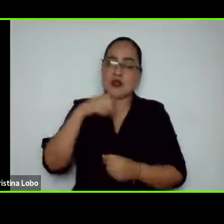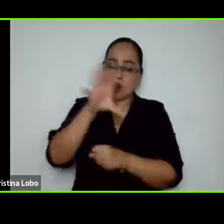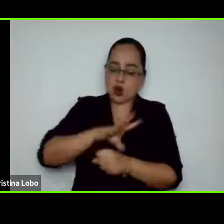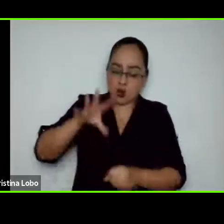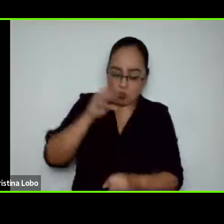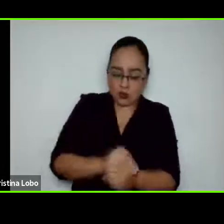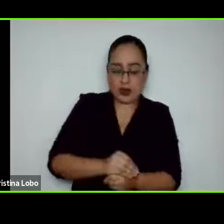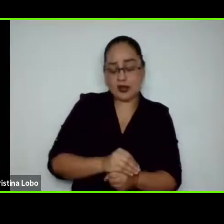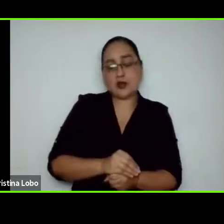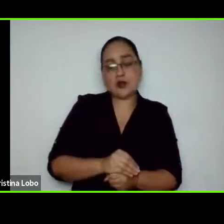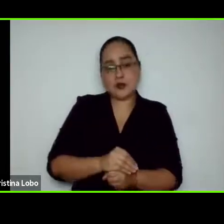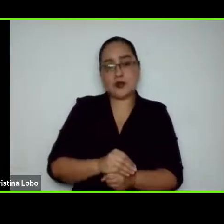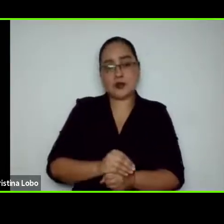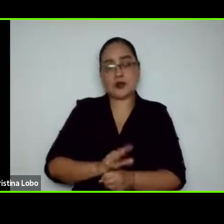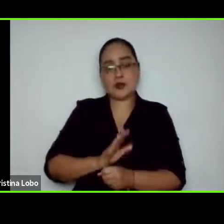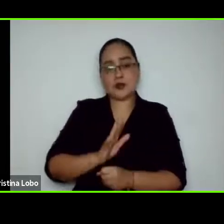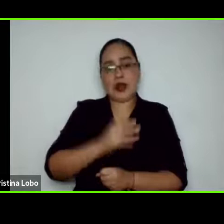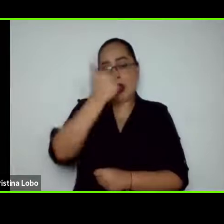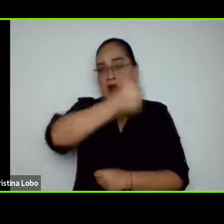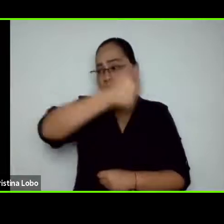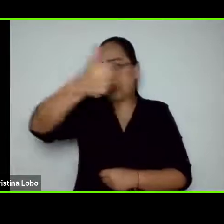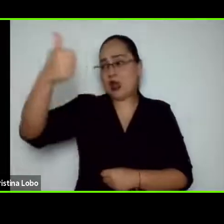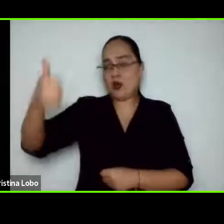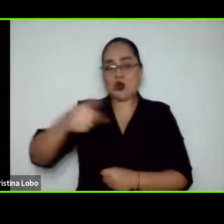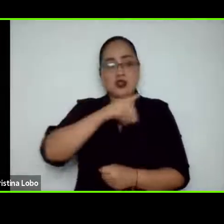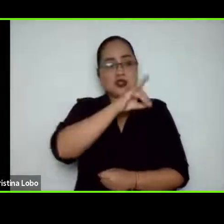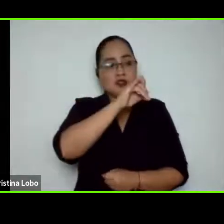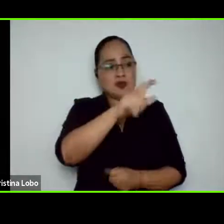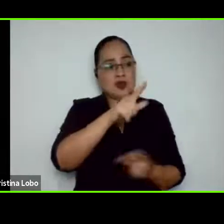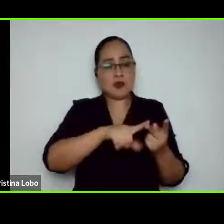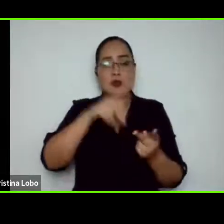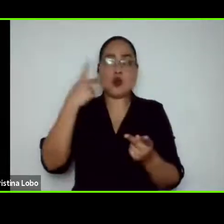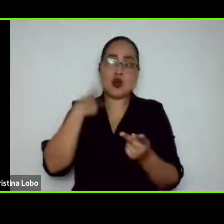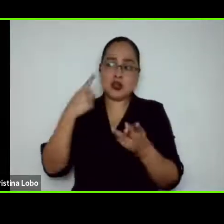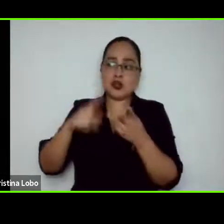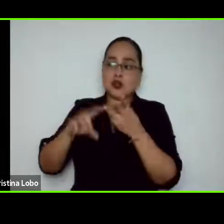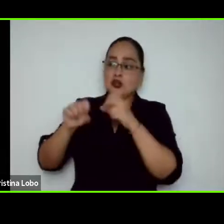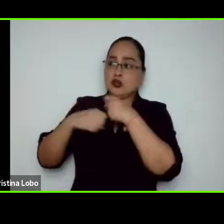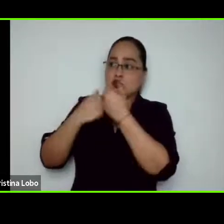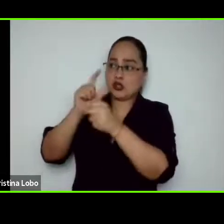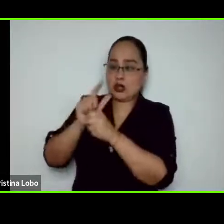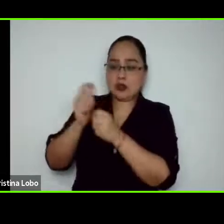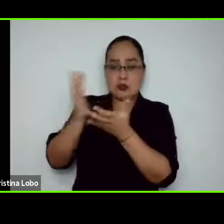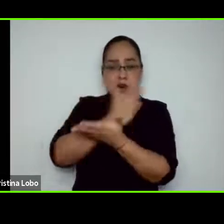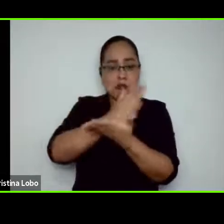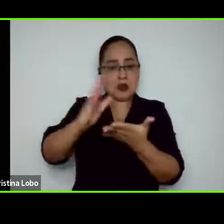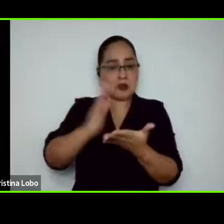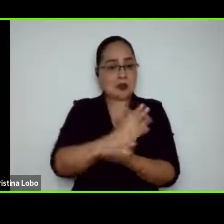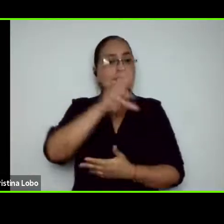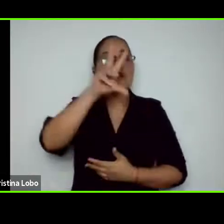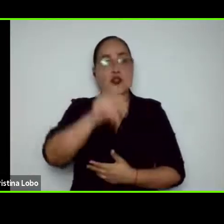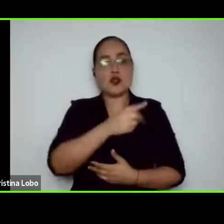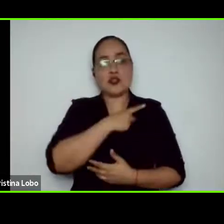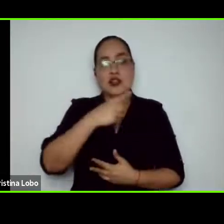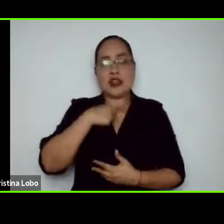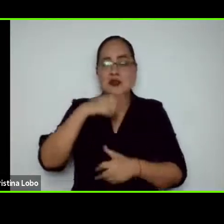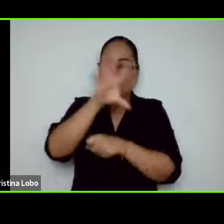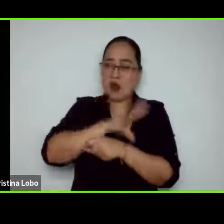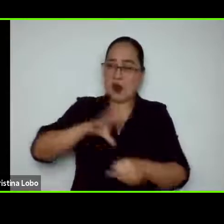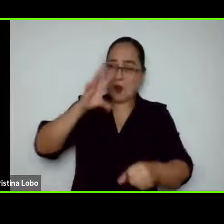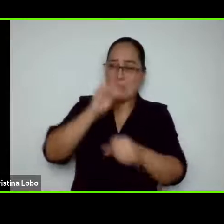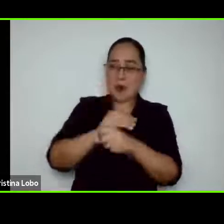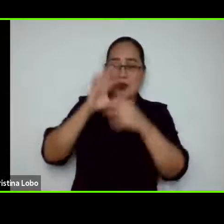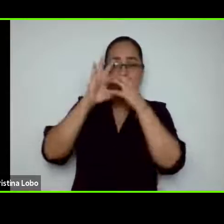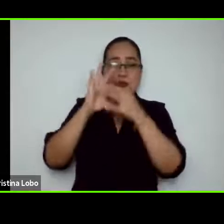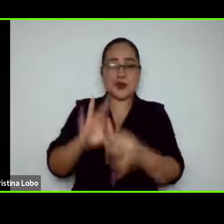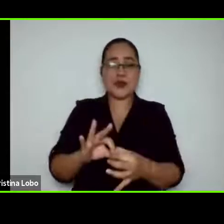estancos separados, por un lado los derechos civiles y políticos y por otro los derechos sociales. Eso no es así, sino que tienen que ser interpretados y aplicados